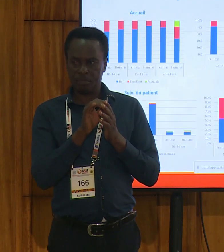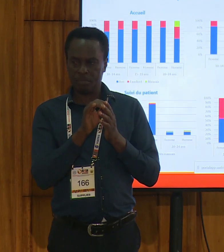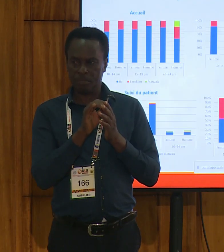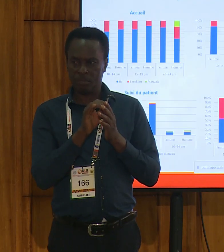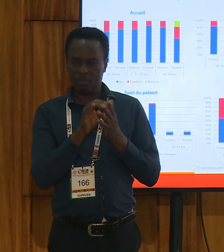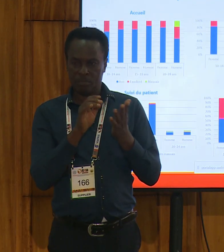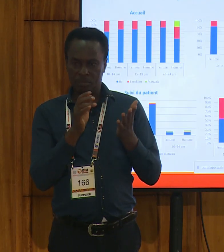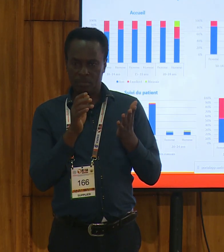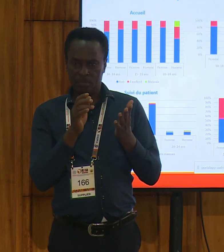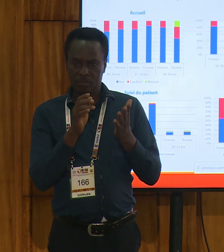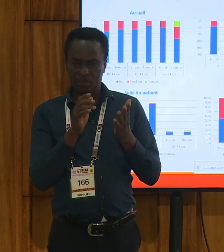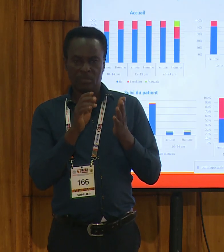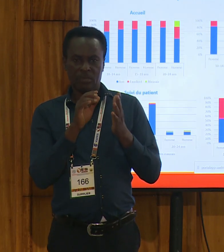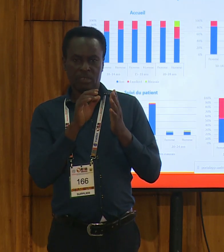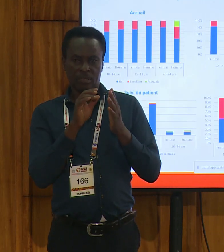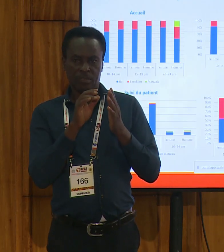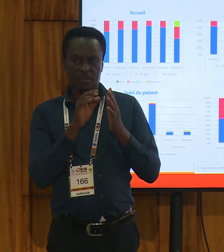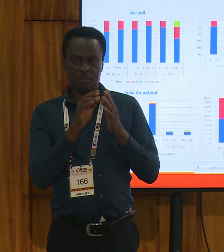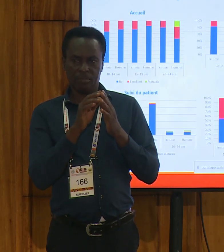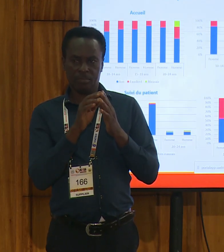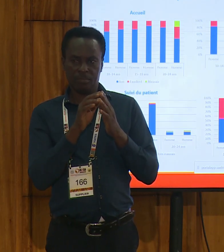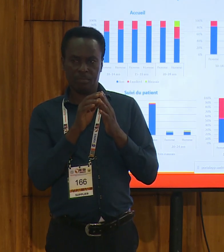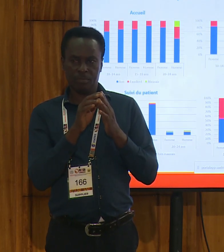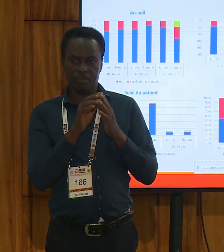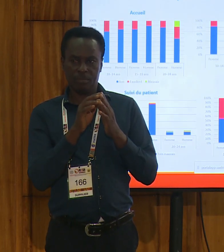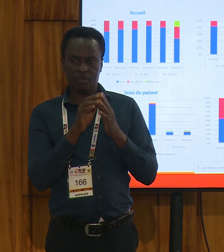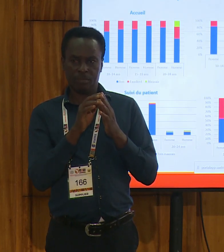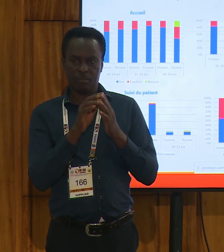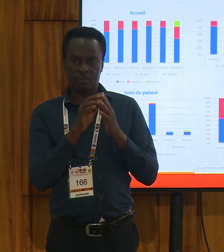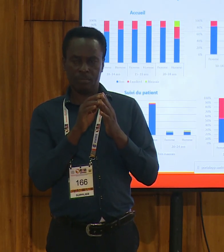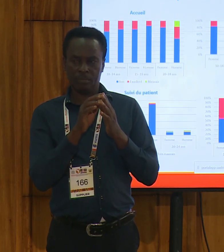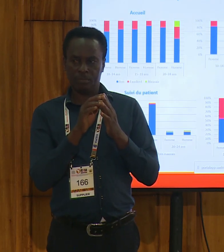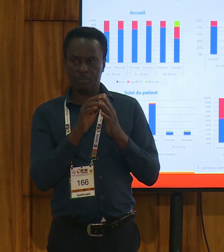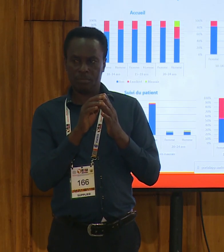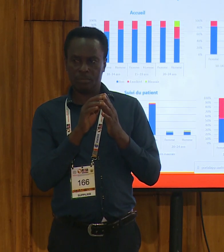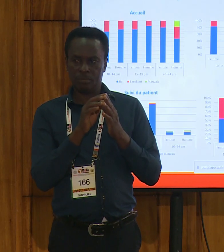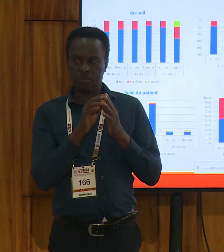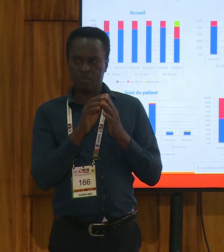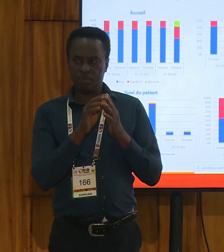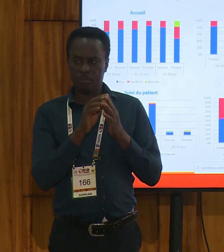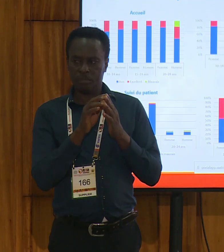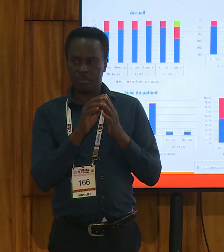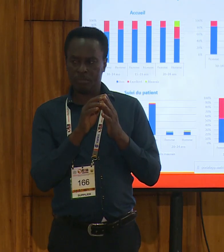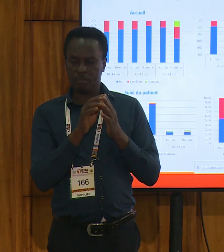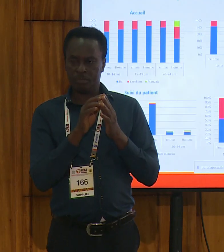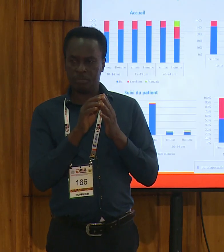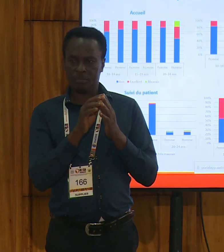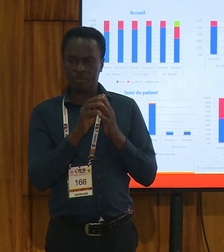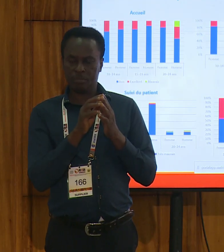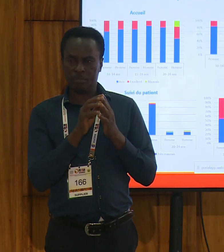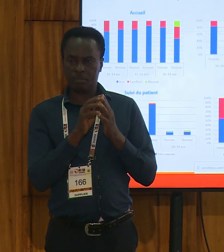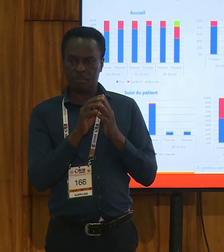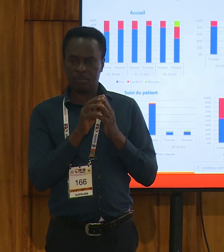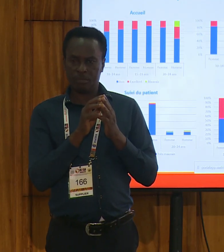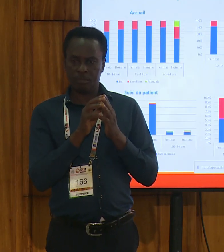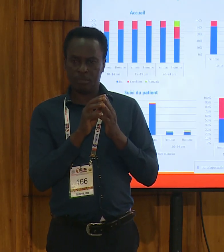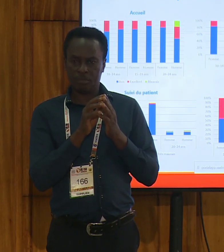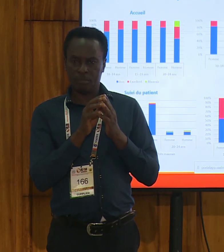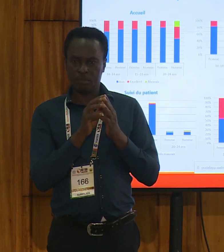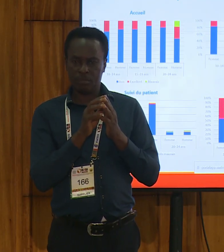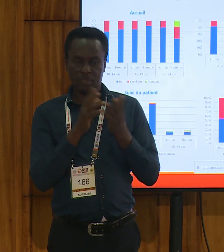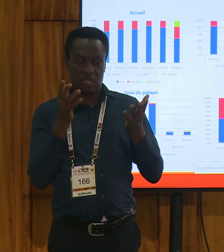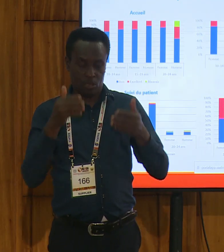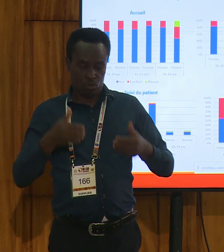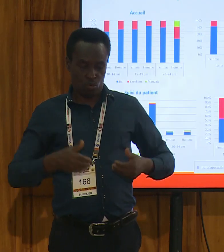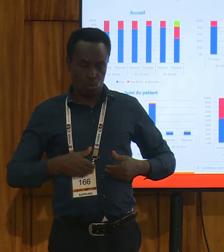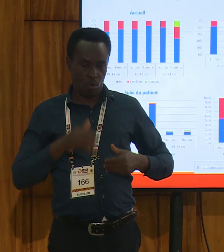En termes de suivi des patients, le suivi est majoritairement jugé bon dans toutes les tranches d'âge. Les jeunes